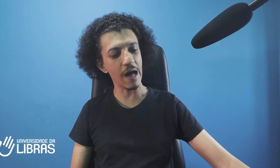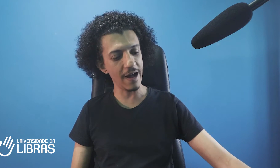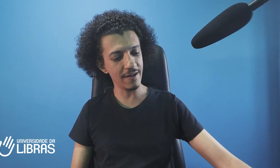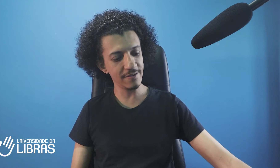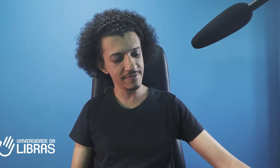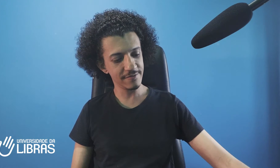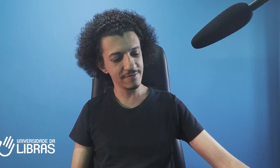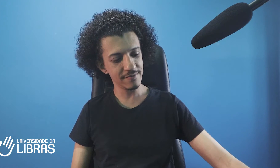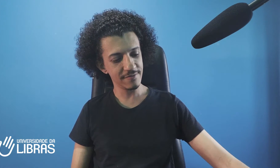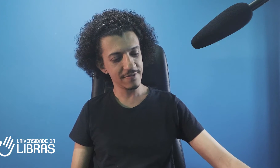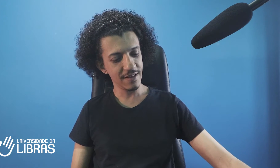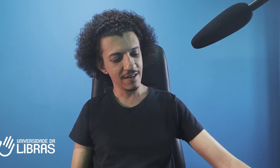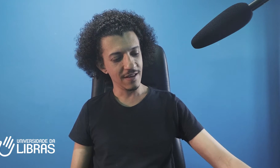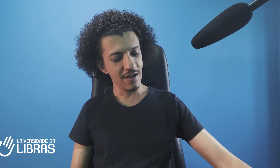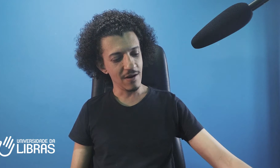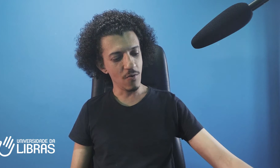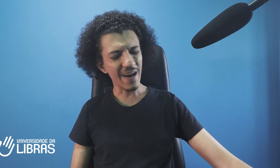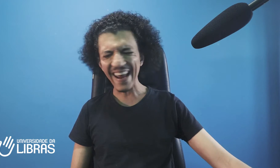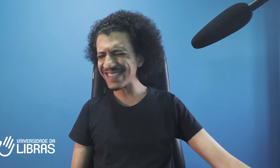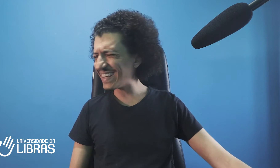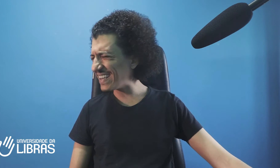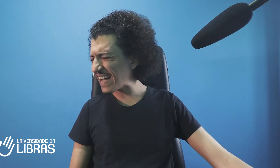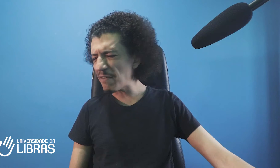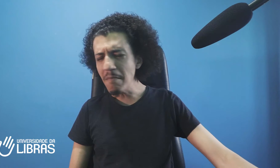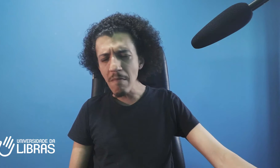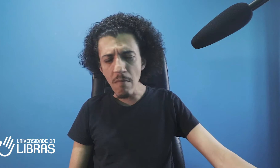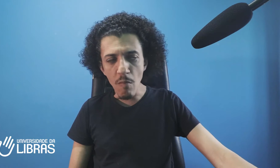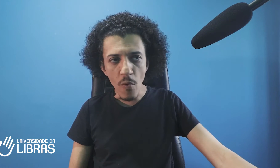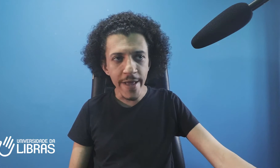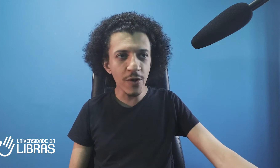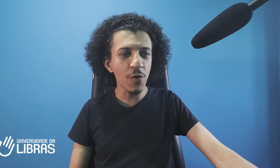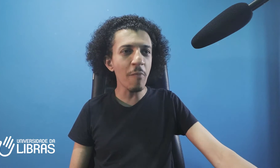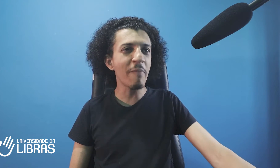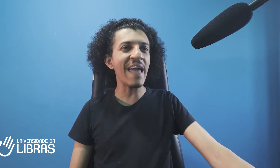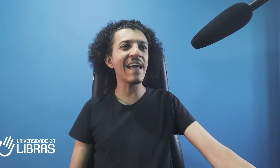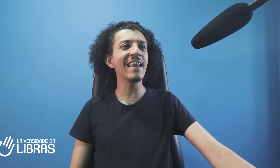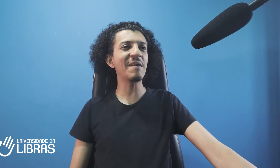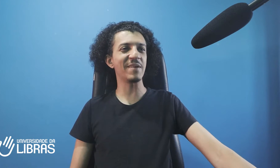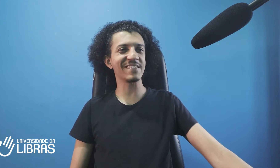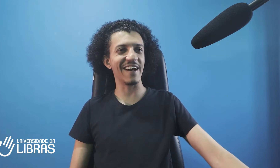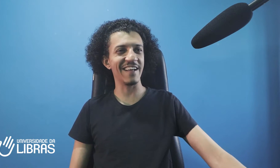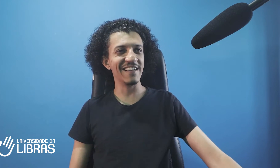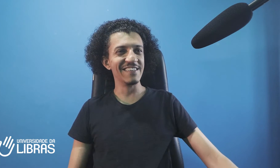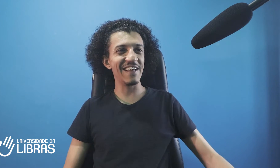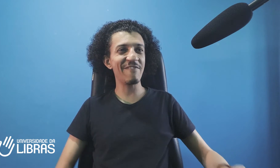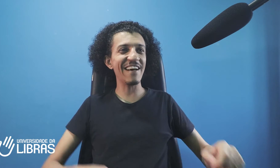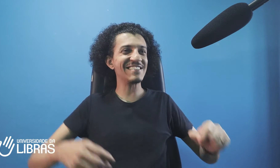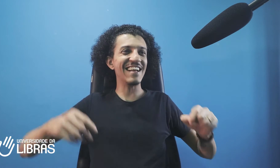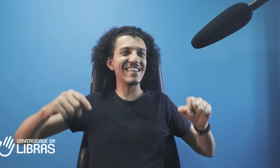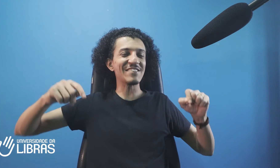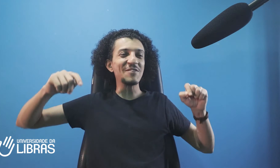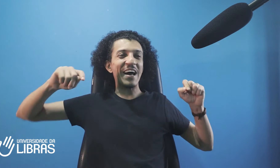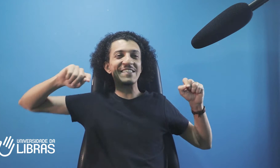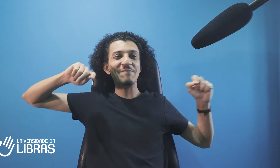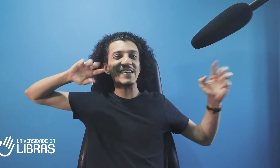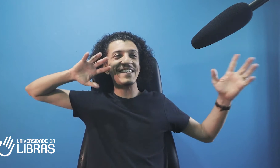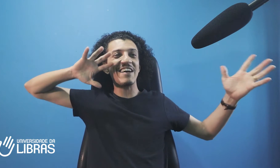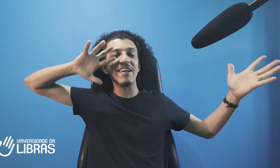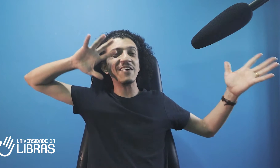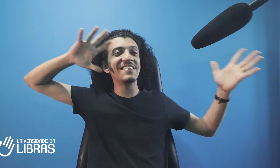surdo lá e o cara finalizado muito bem libras cara você viu sinalização do cara assim parece que